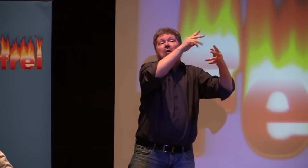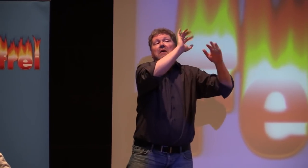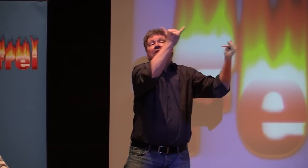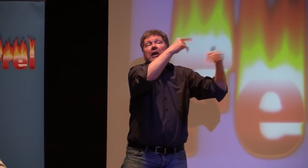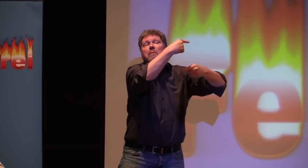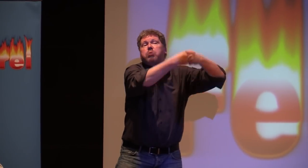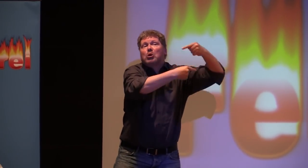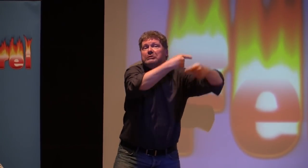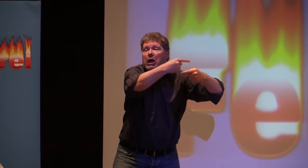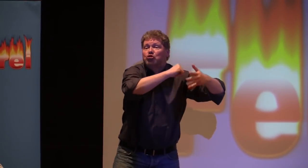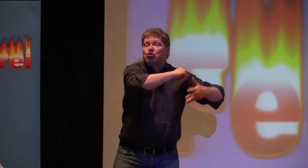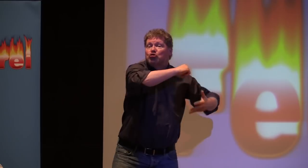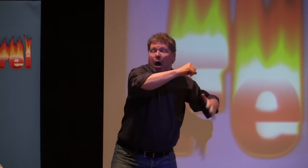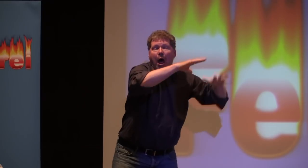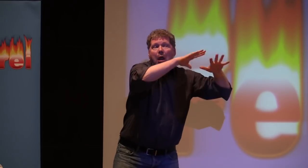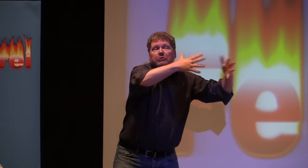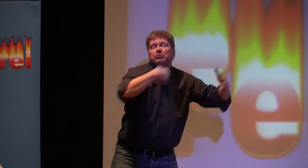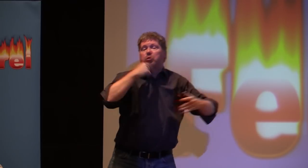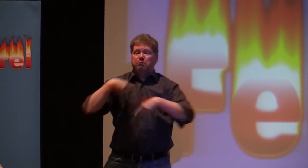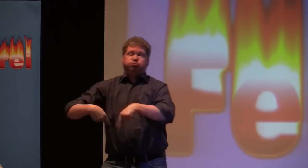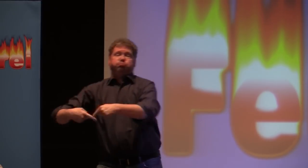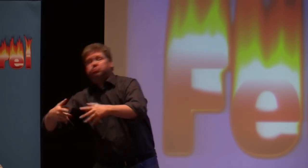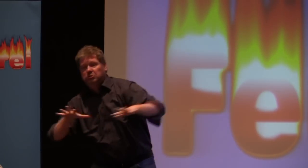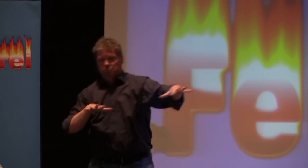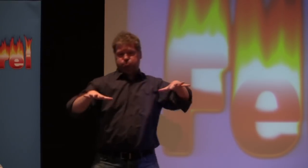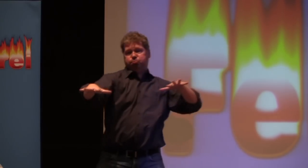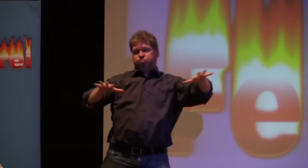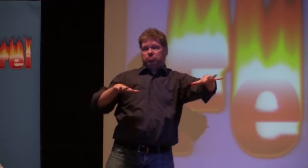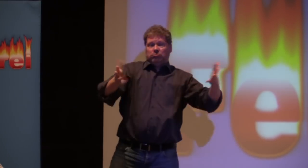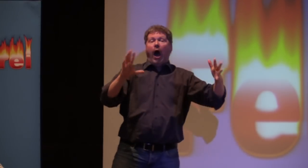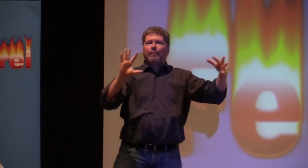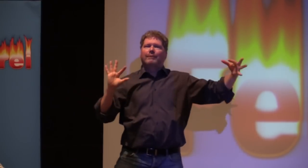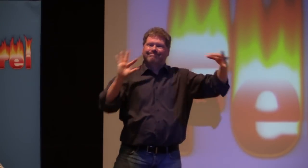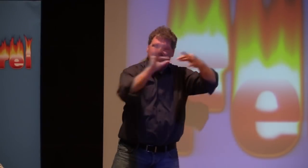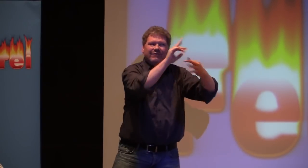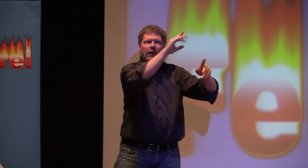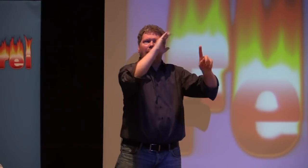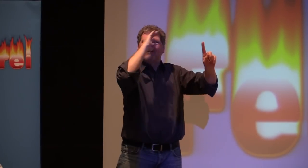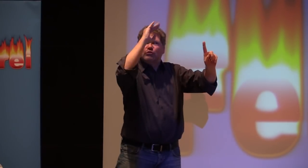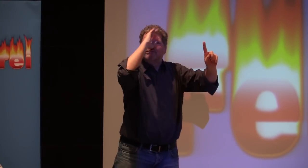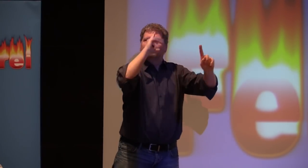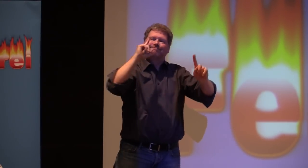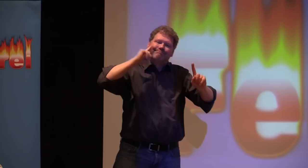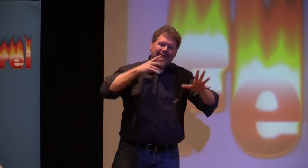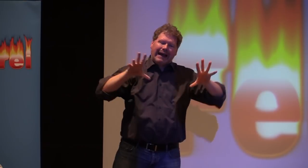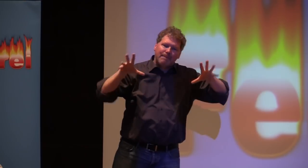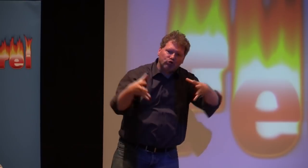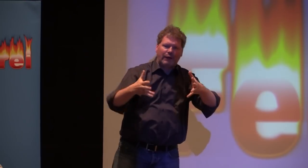abhängig von anderen Verbänden, anderen Dachgesellschaften, sondern können relativ selbstständig, autonom